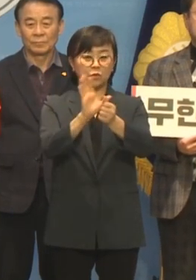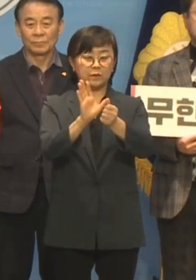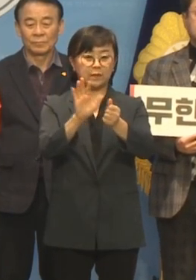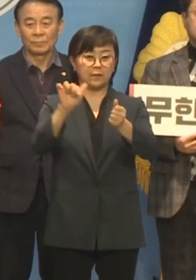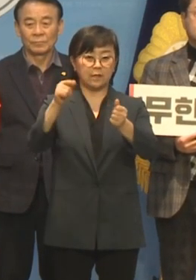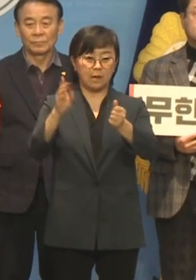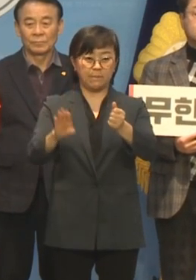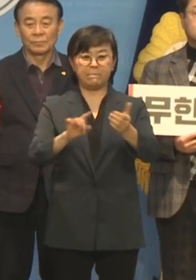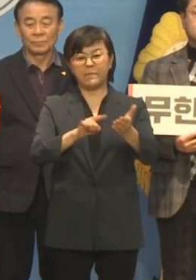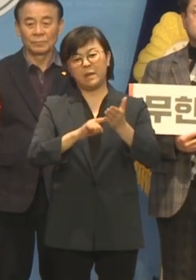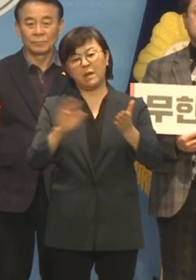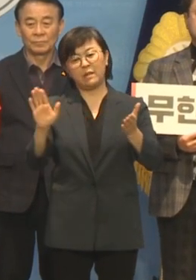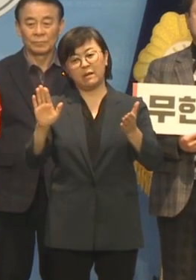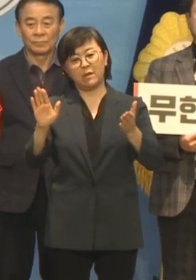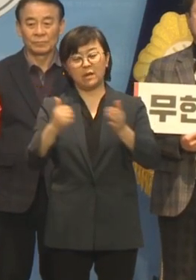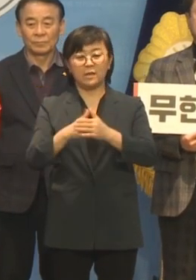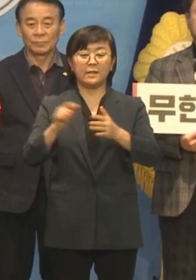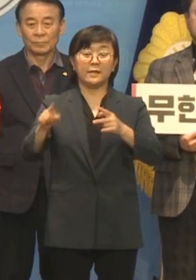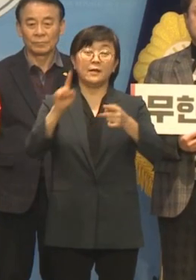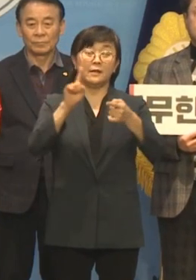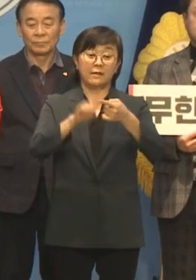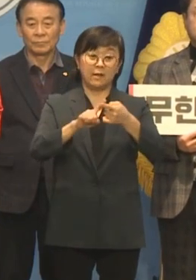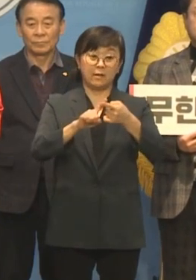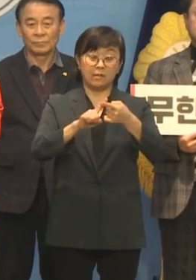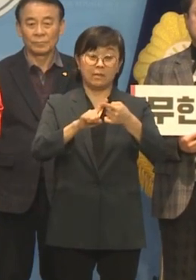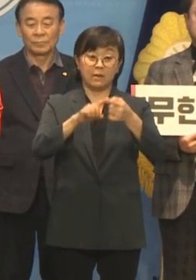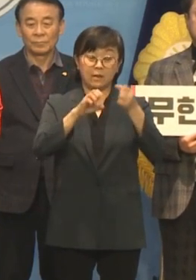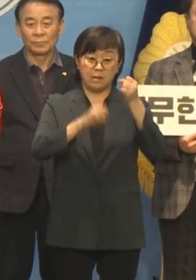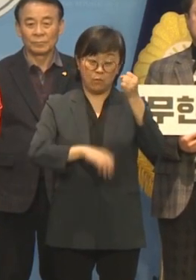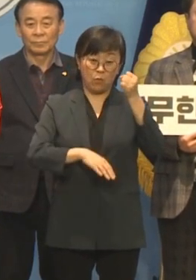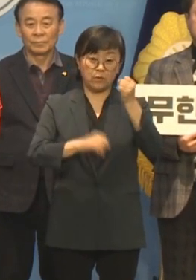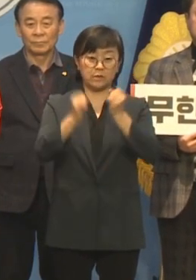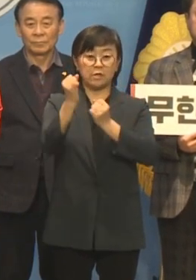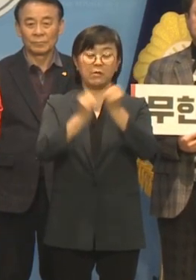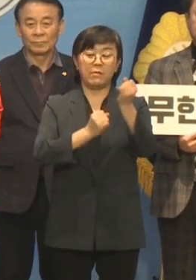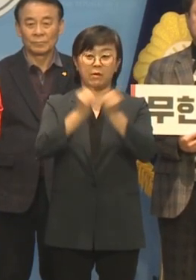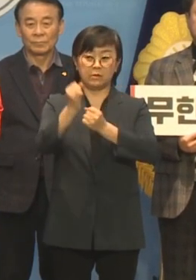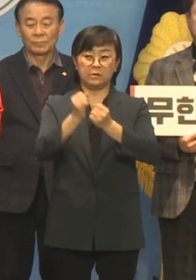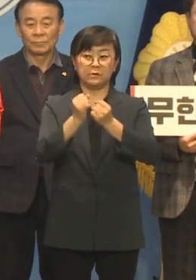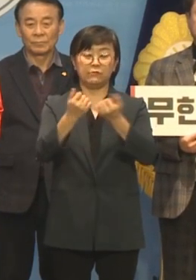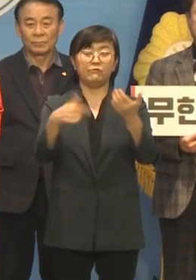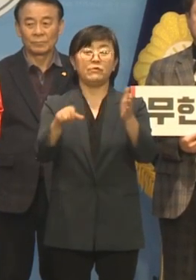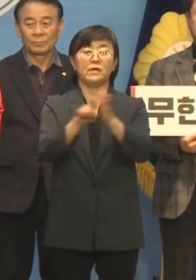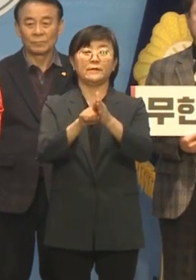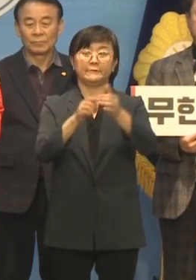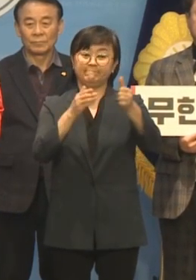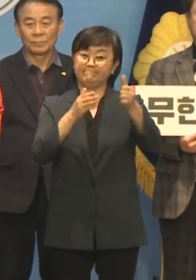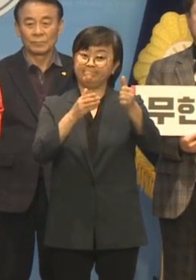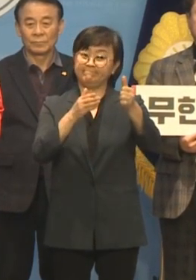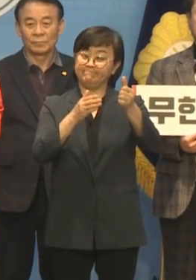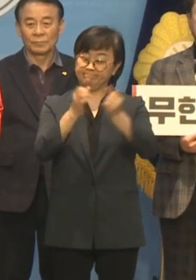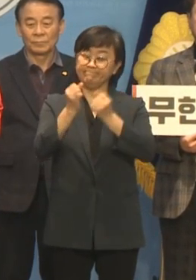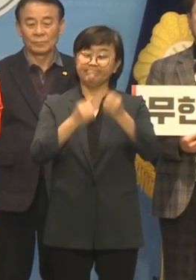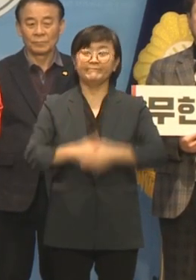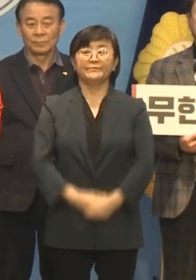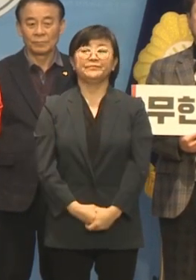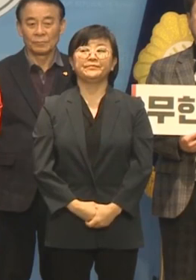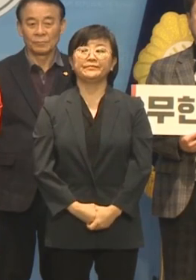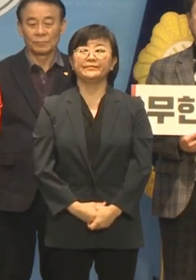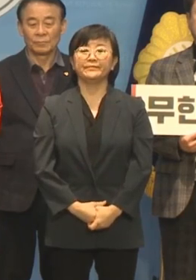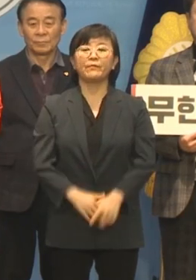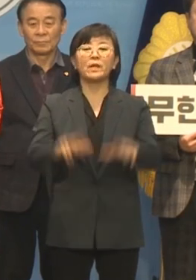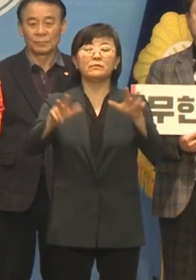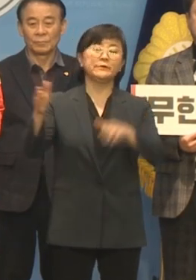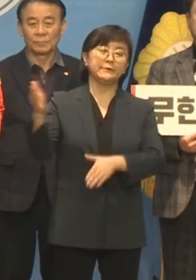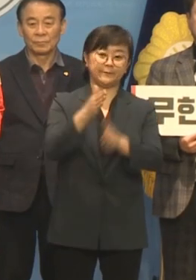그래서 동작갑에 대한 이해를 구하기 위해서 구하는 말씀을 드리고자 합니다.